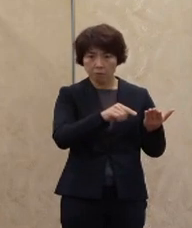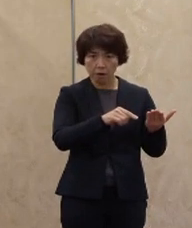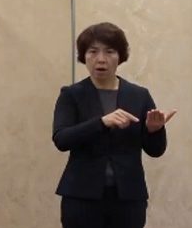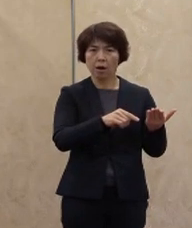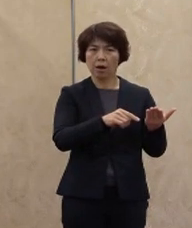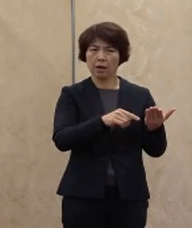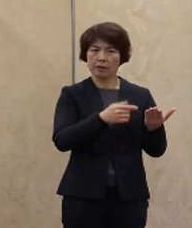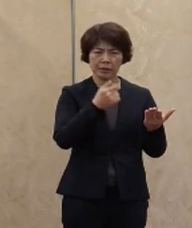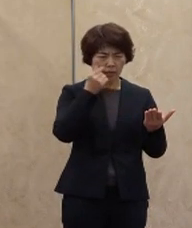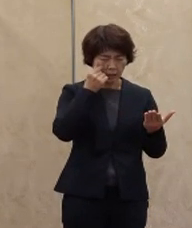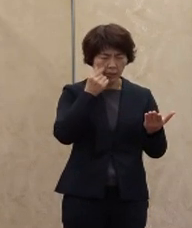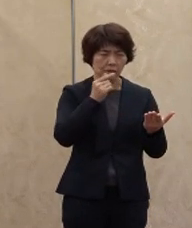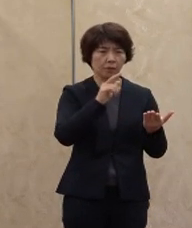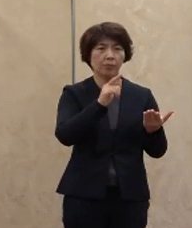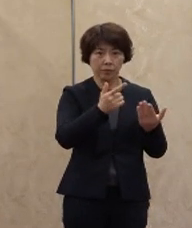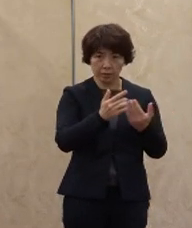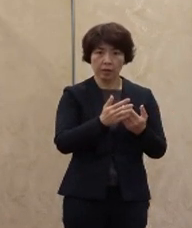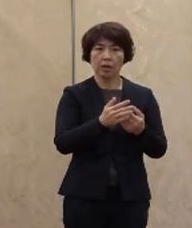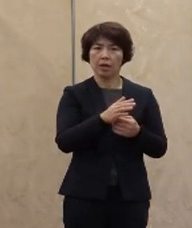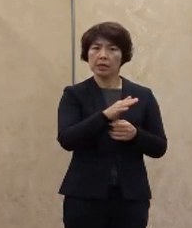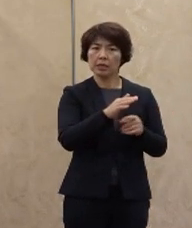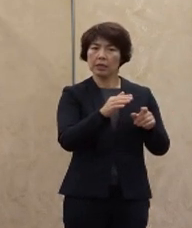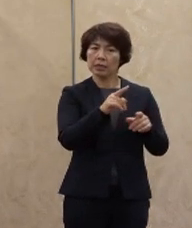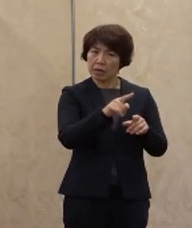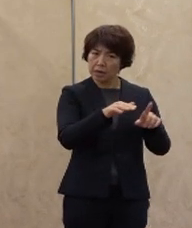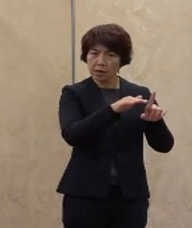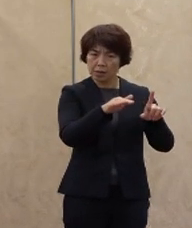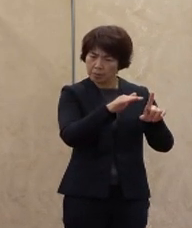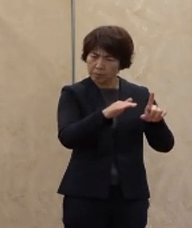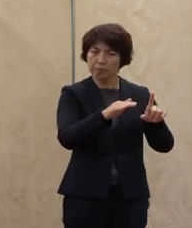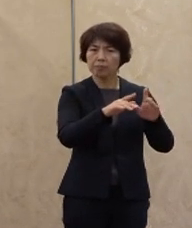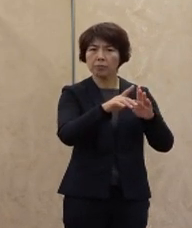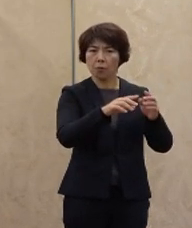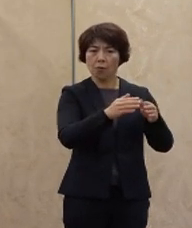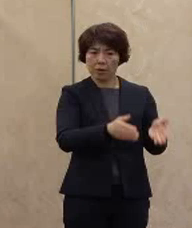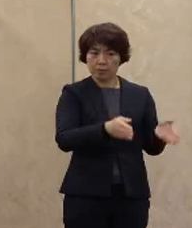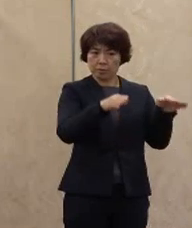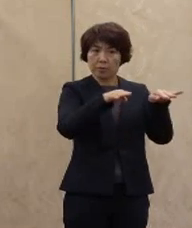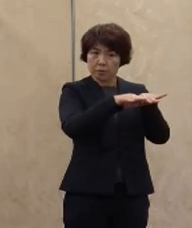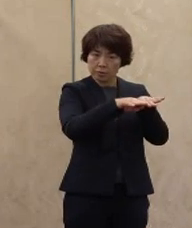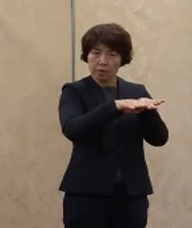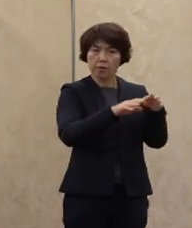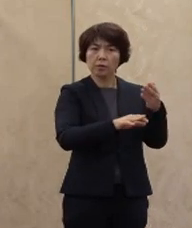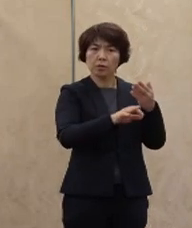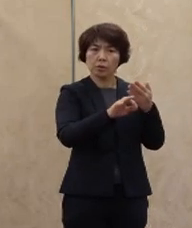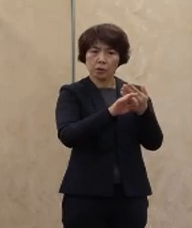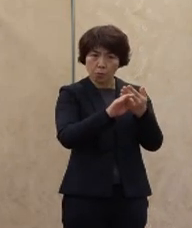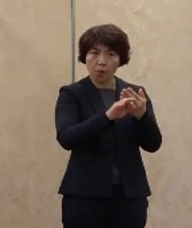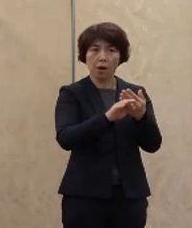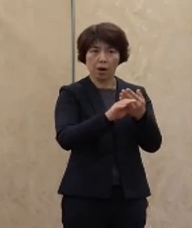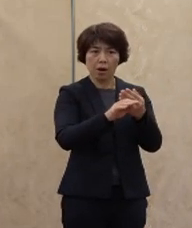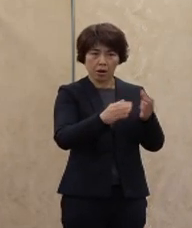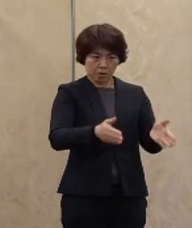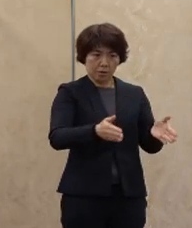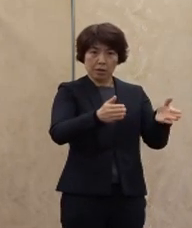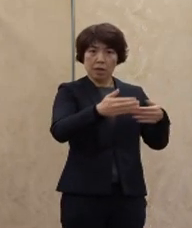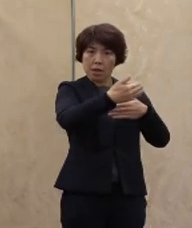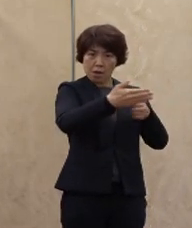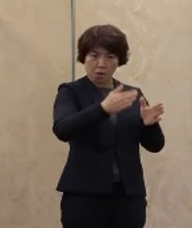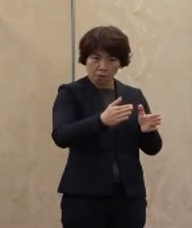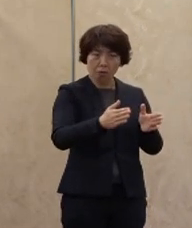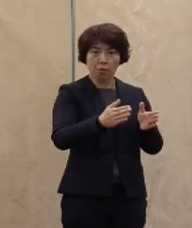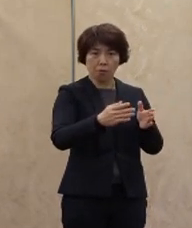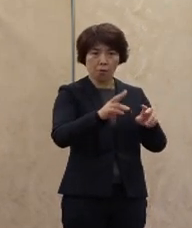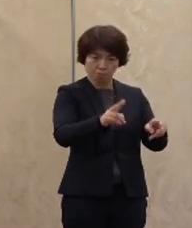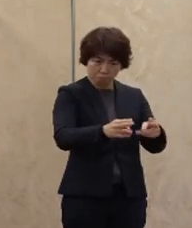症に関しては一定のレベルの病院についてはというふうにも聞いています。陰圧室とかそういう設備についても当然補助の制度もあるし、簡易